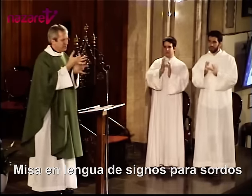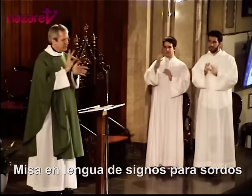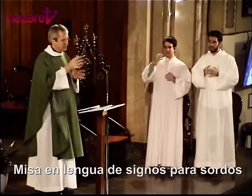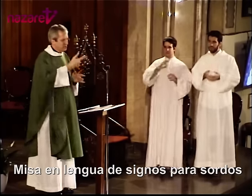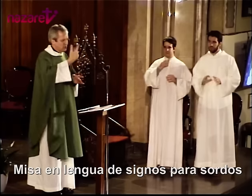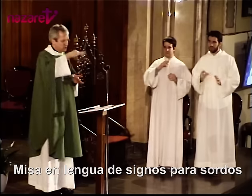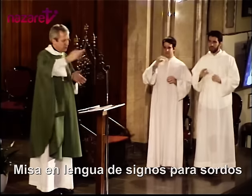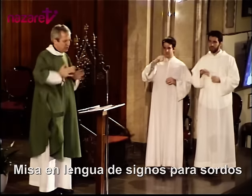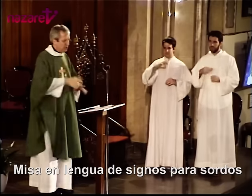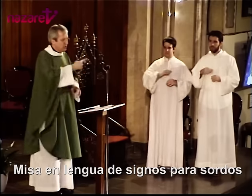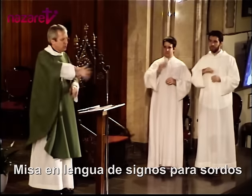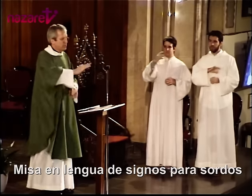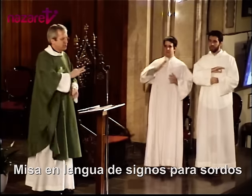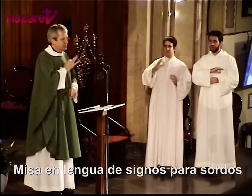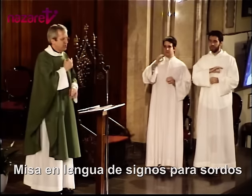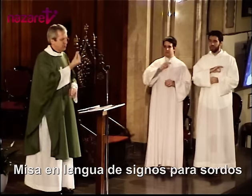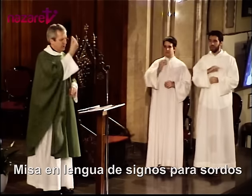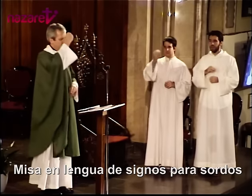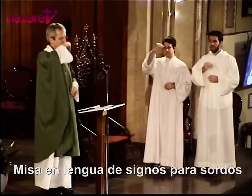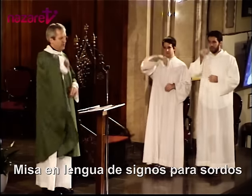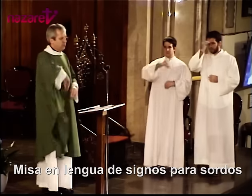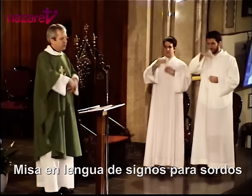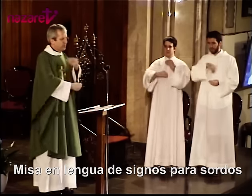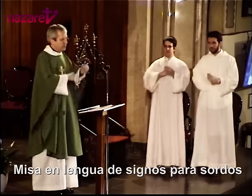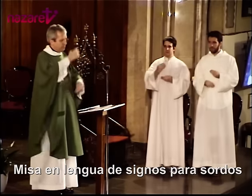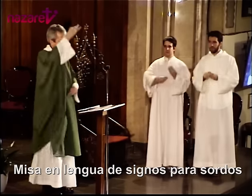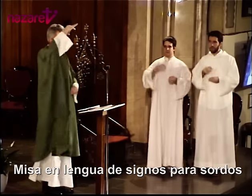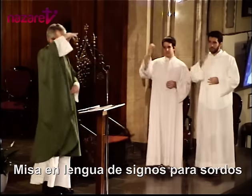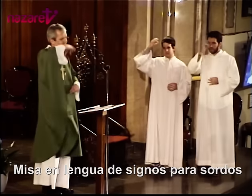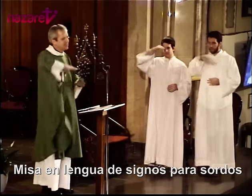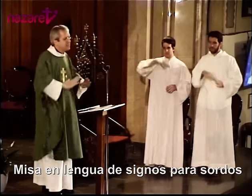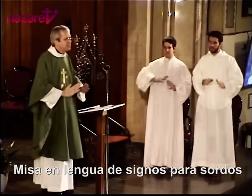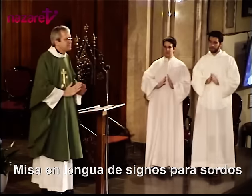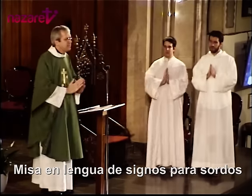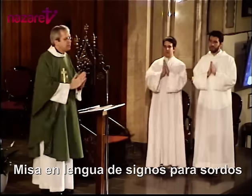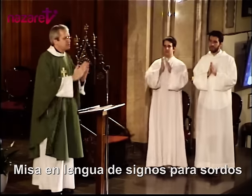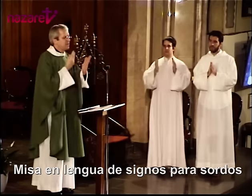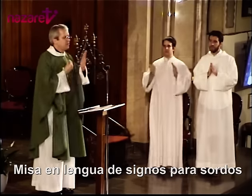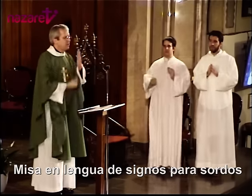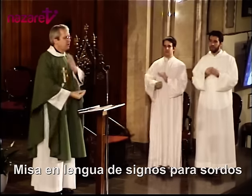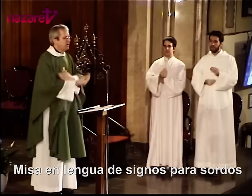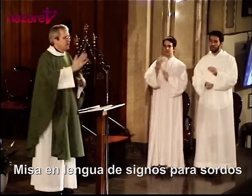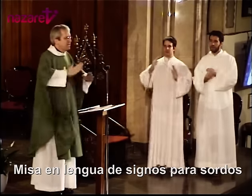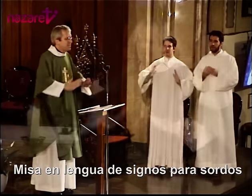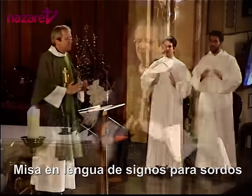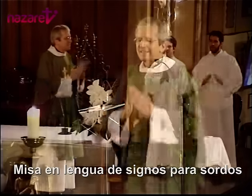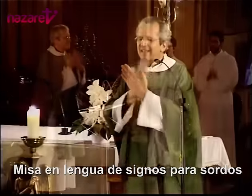Jesucristo, su único Hijo, nuestro Señor, que fue concebido por obra y gracia del Espíritu Santo. Nació de Santa